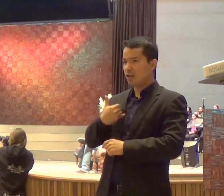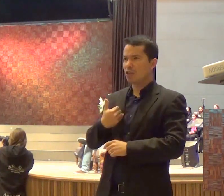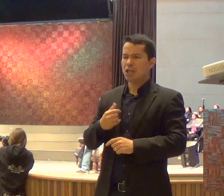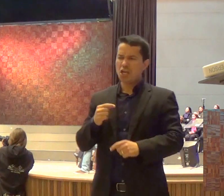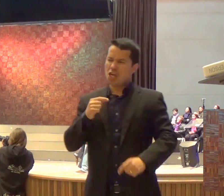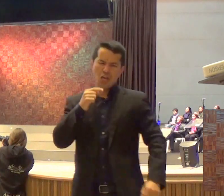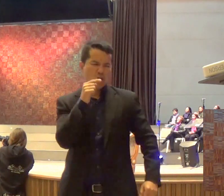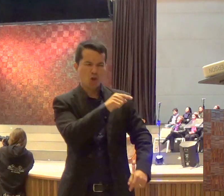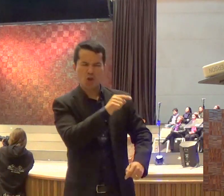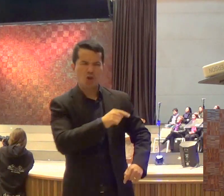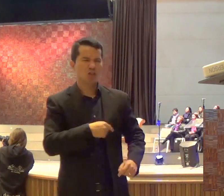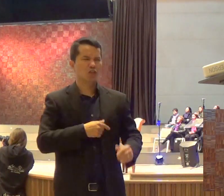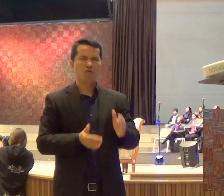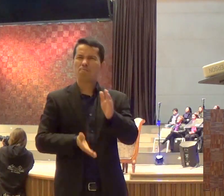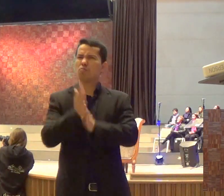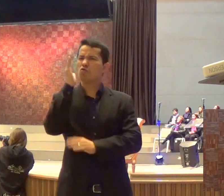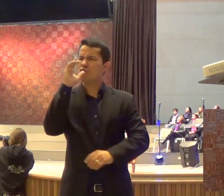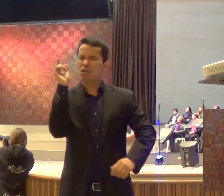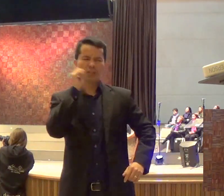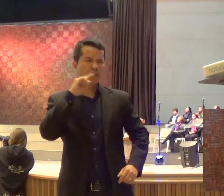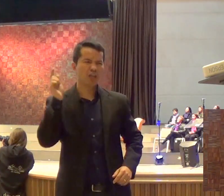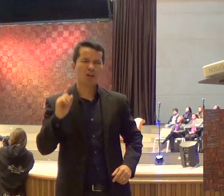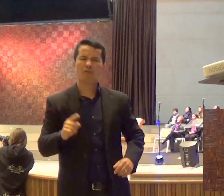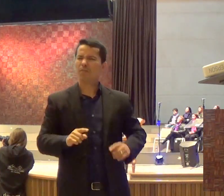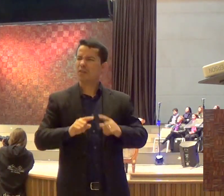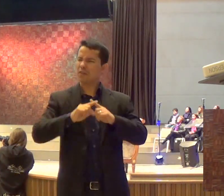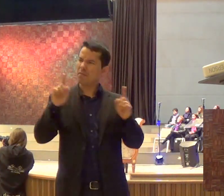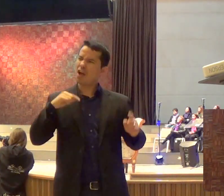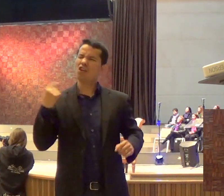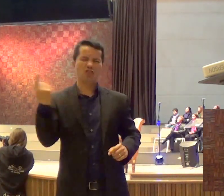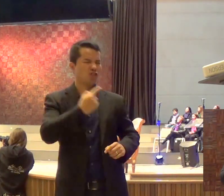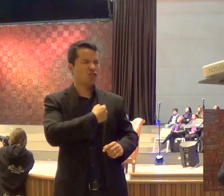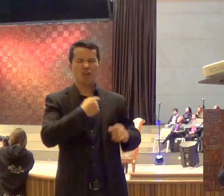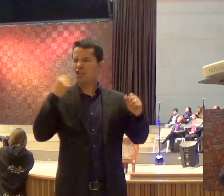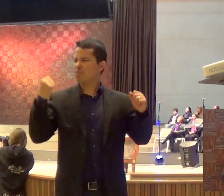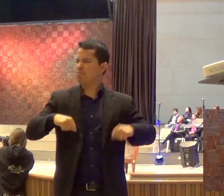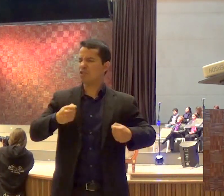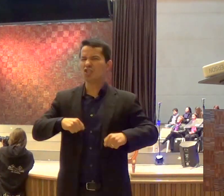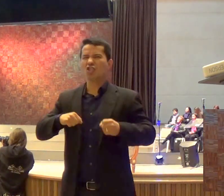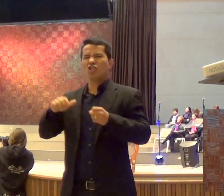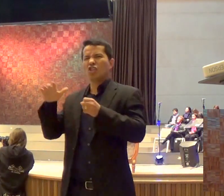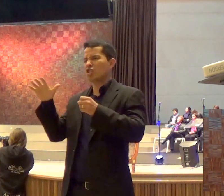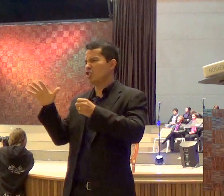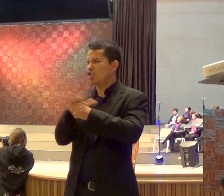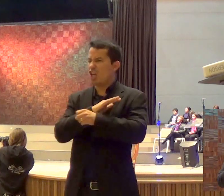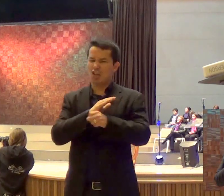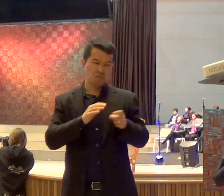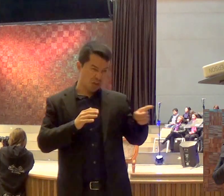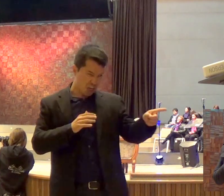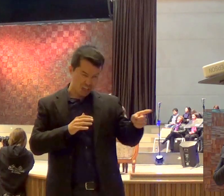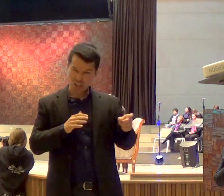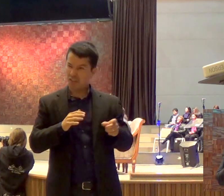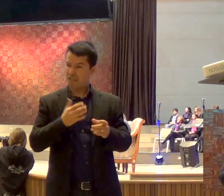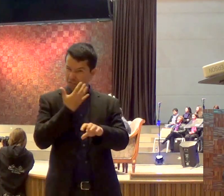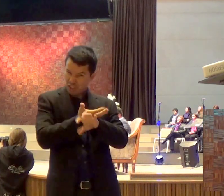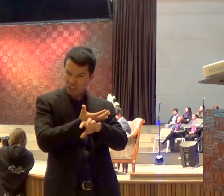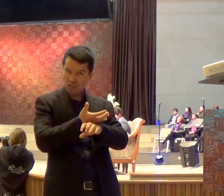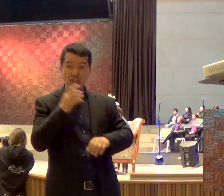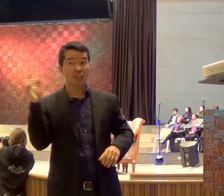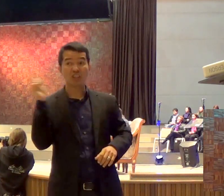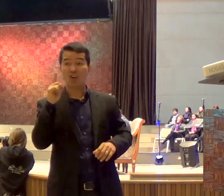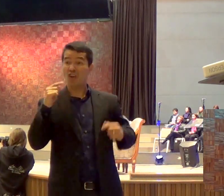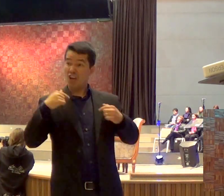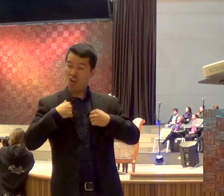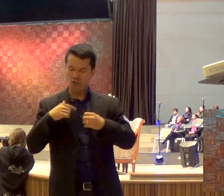daqui fazendo com que saiamos cheios e ele fique vazio mas